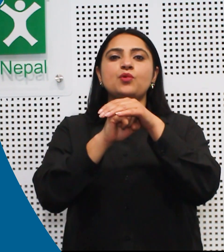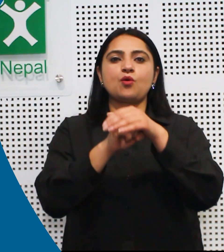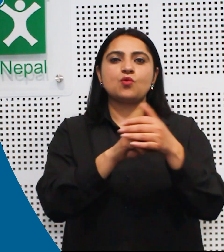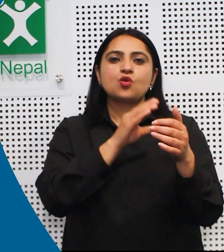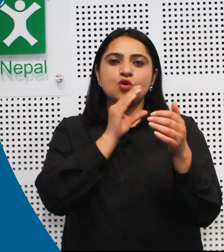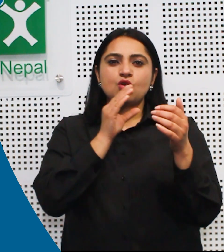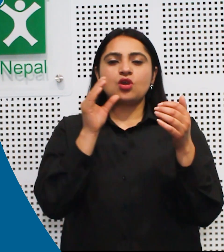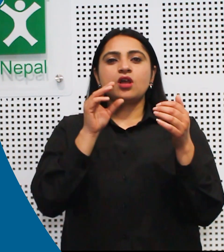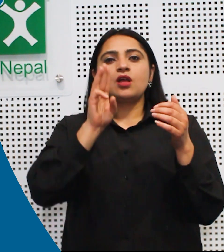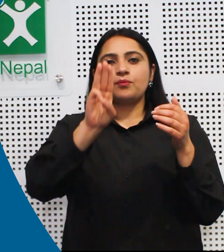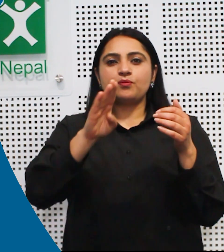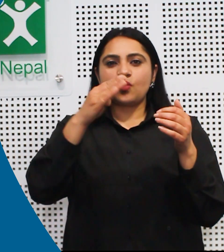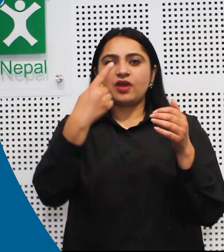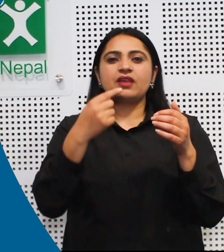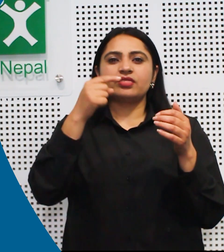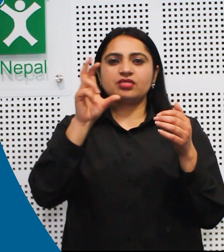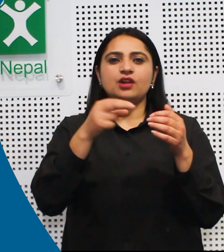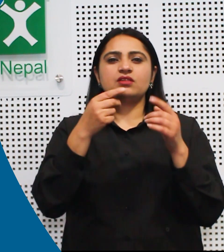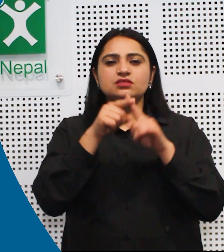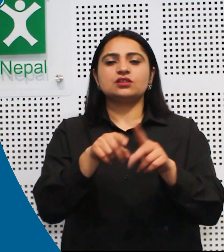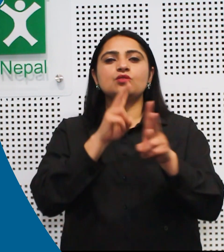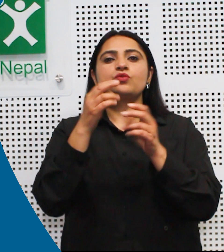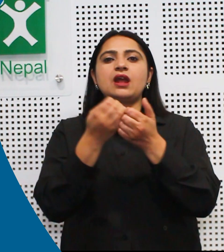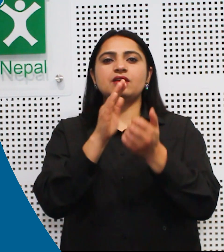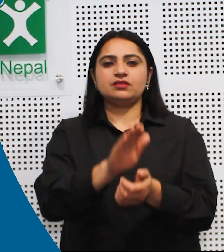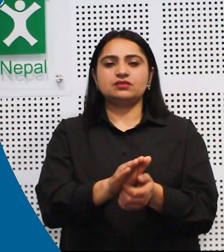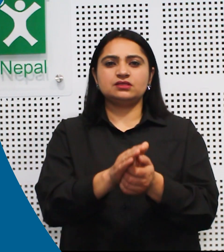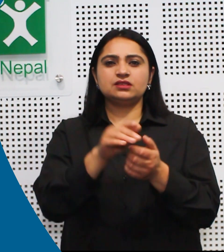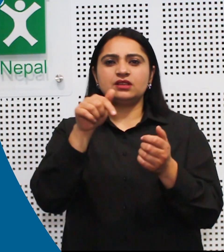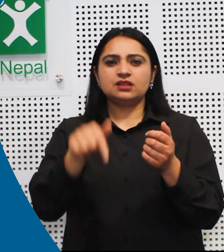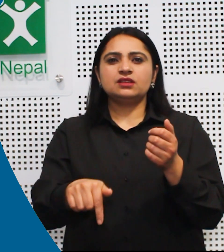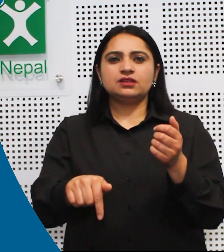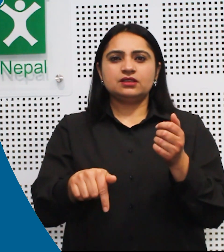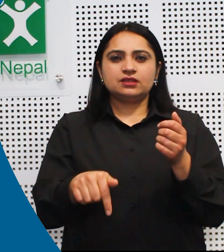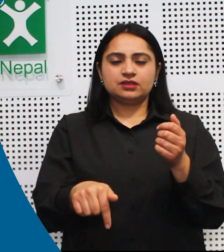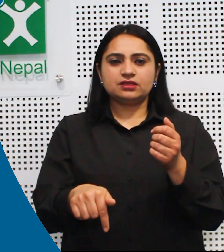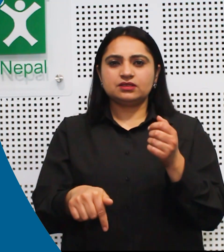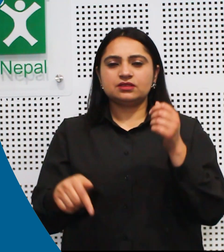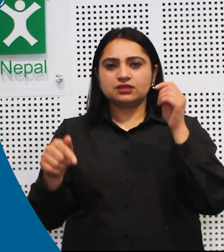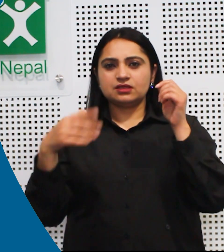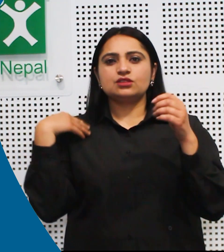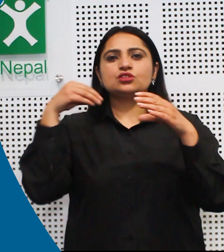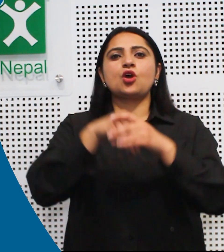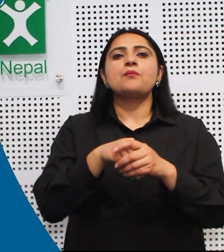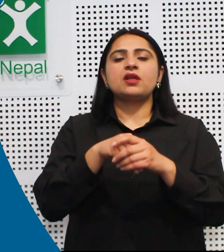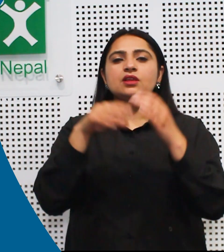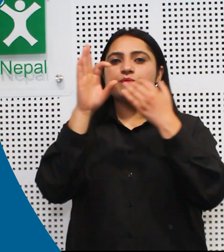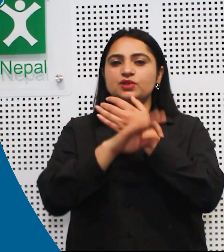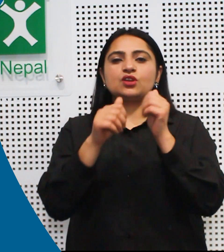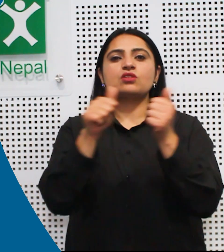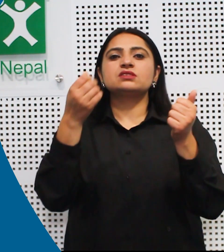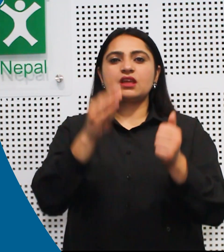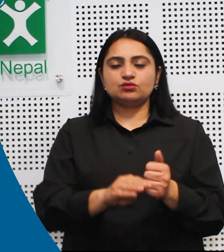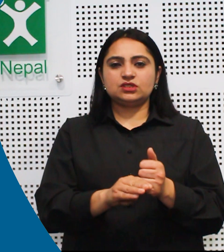महेन्द्र कुमार सापकोटासँग कुराकानी गर्नुभएको छ। स्थानीय तहको बजेट पनि हैन सहभागितामूलक योजना तर्जुमा पद्धति अनुसार हुन्छ। त्यो भनेको